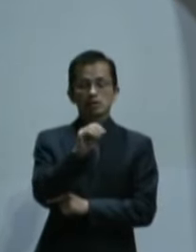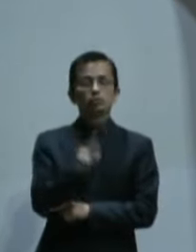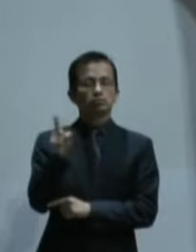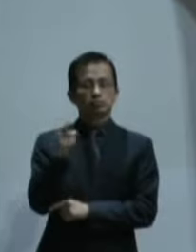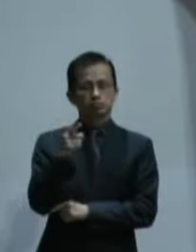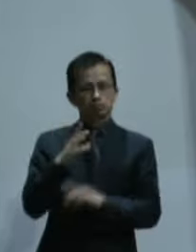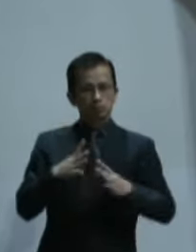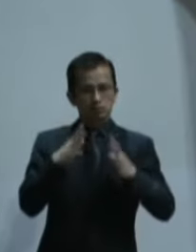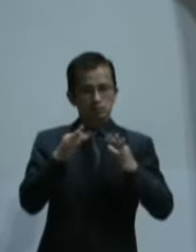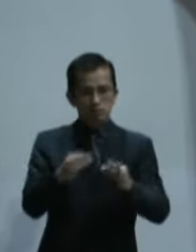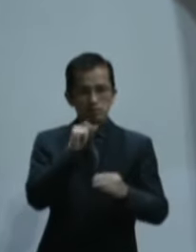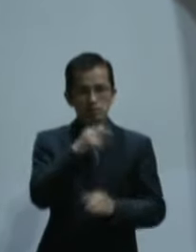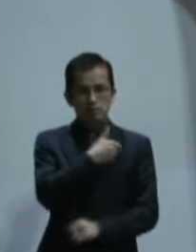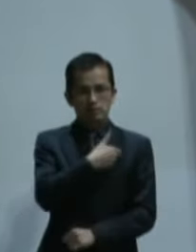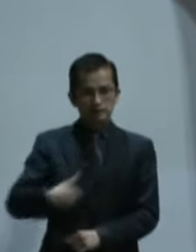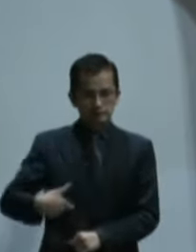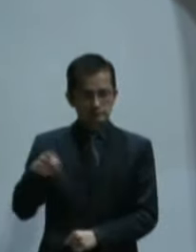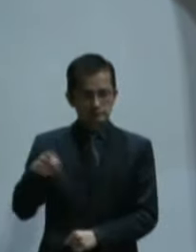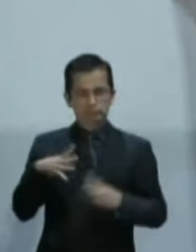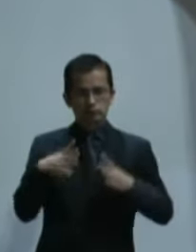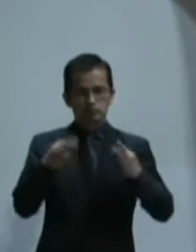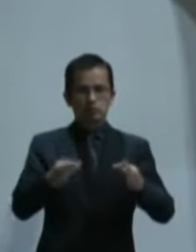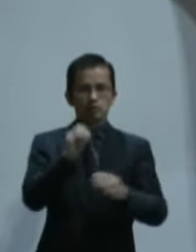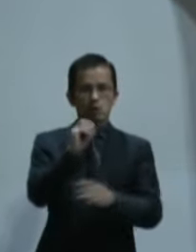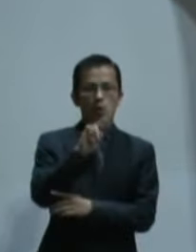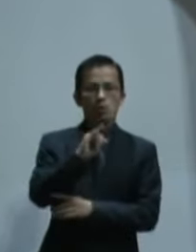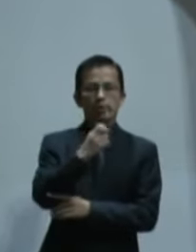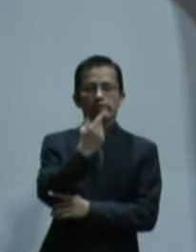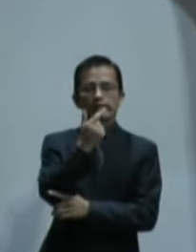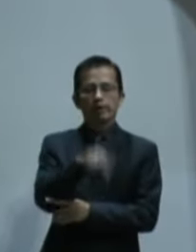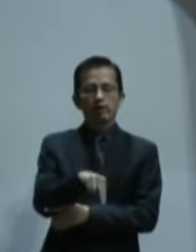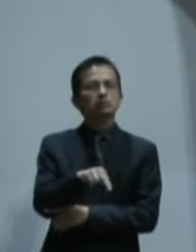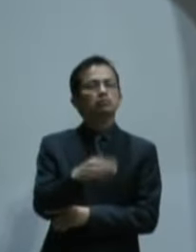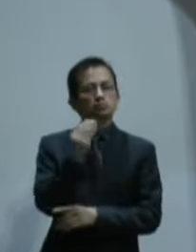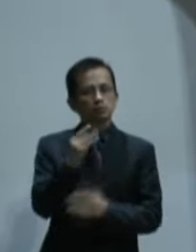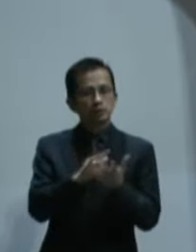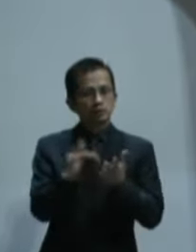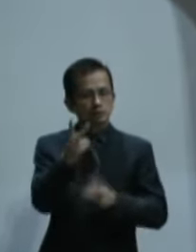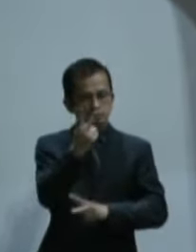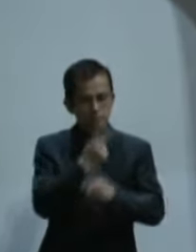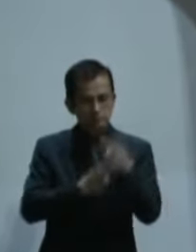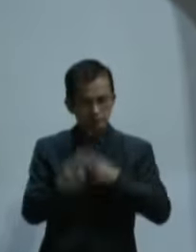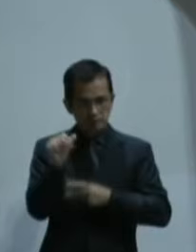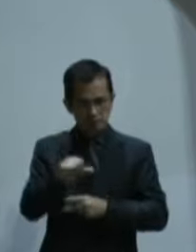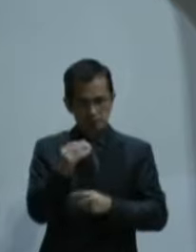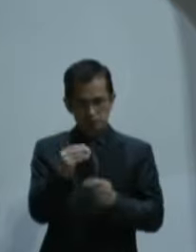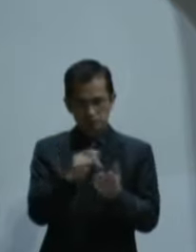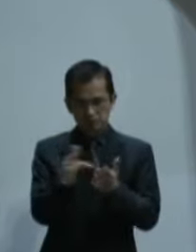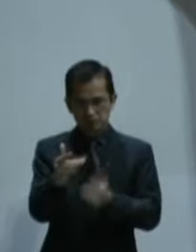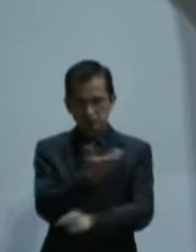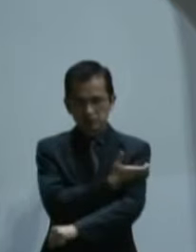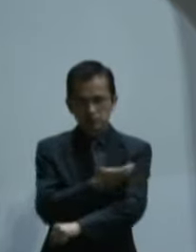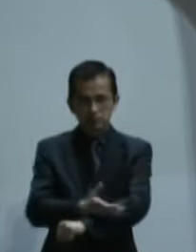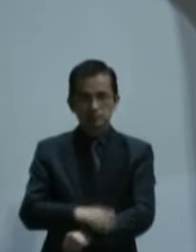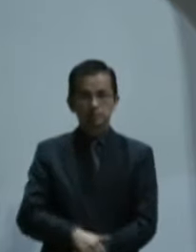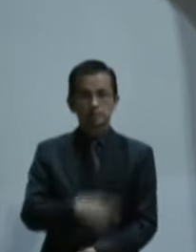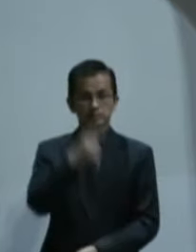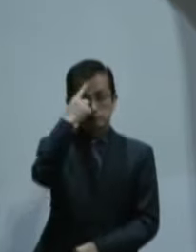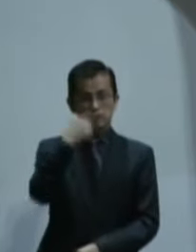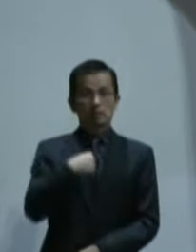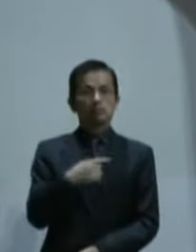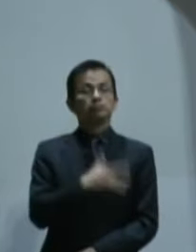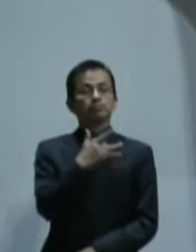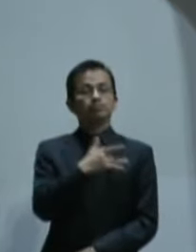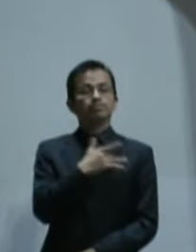origen agradezco la presencia de todos ustedes esta noche gracias por acompañarnos es para mí un honor